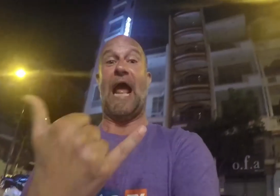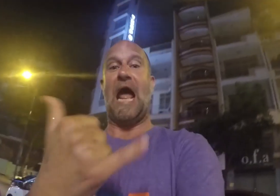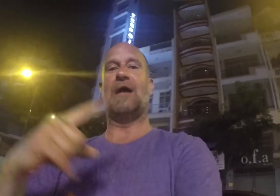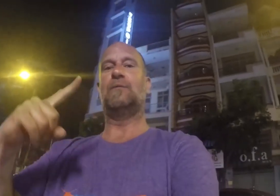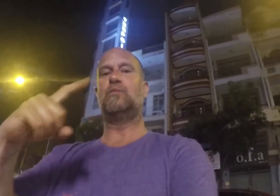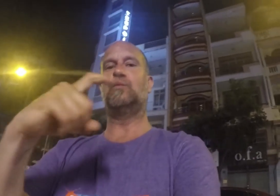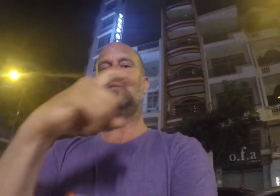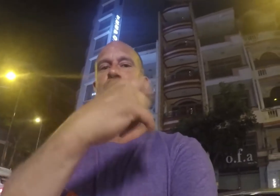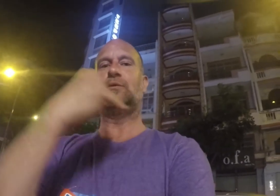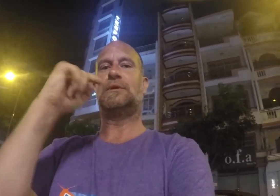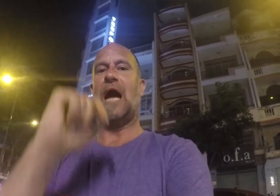Würmern.